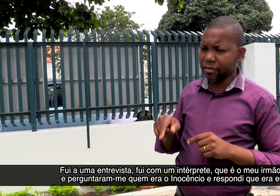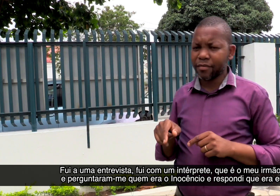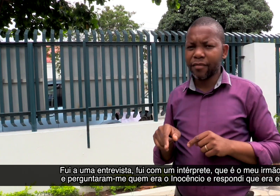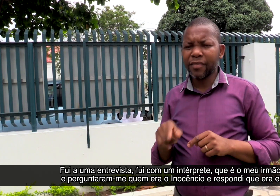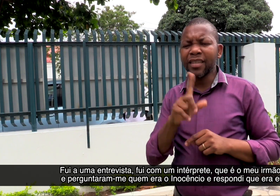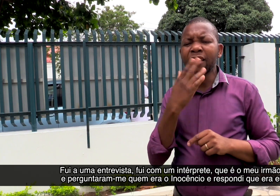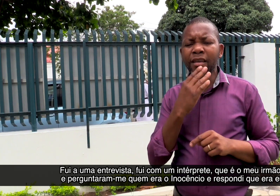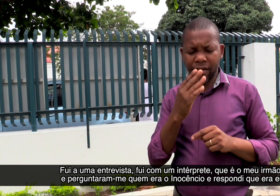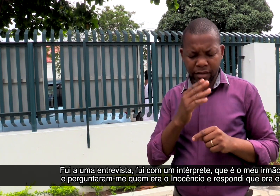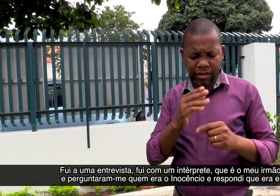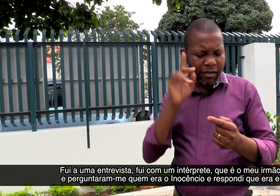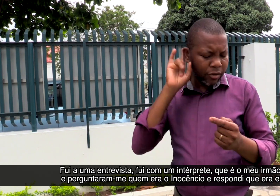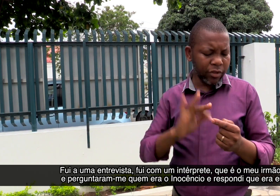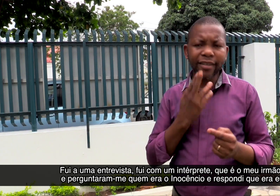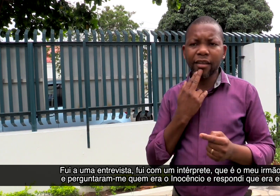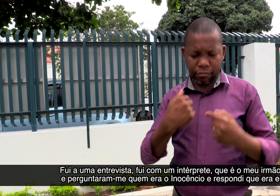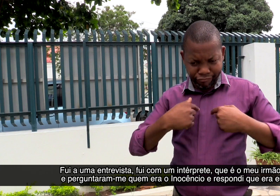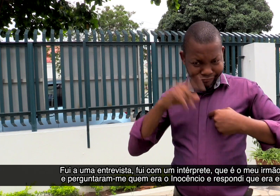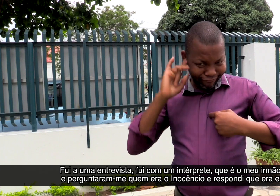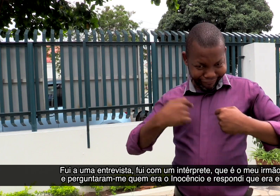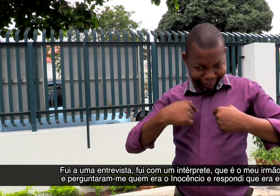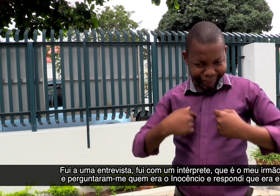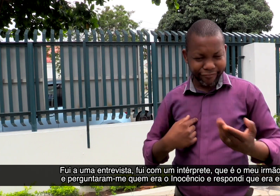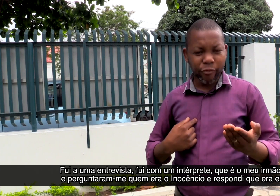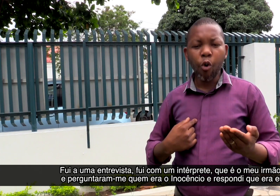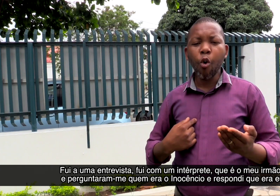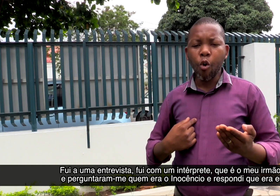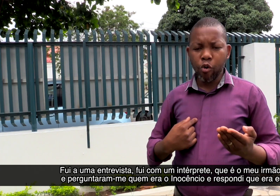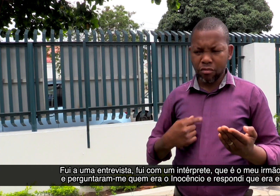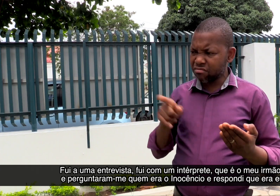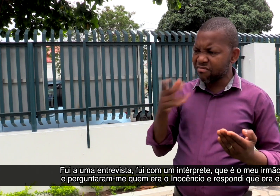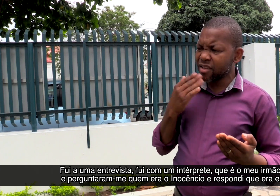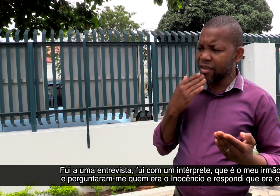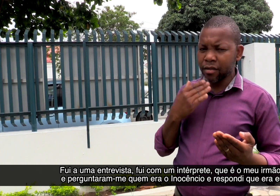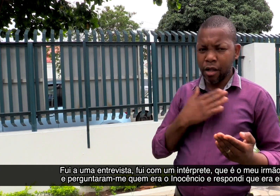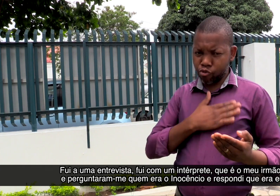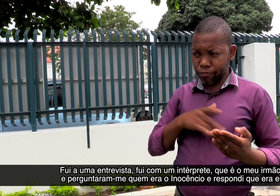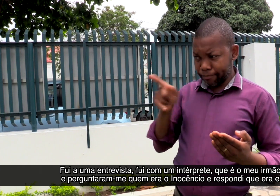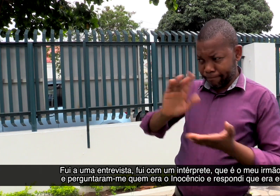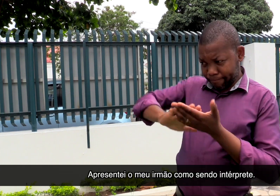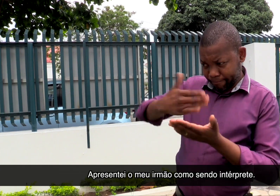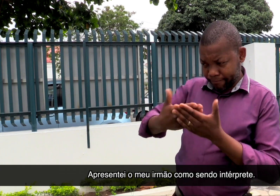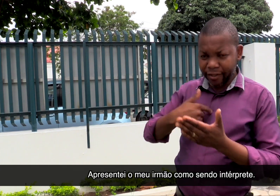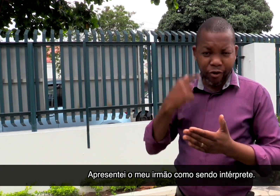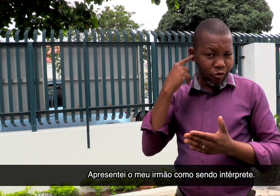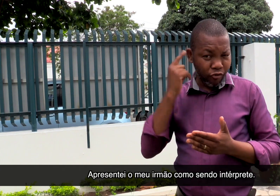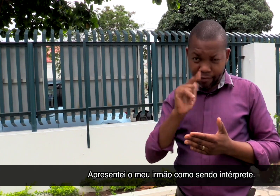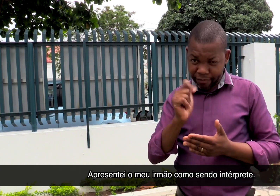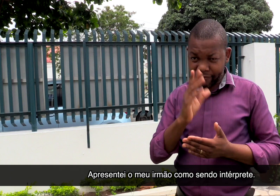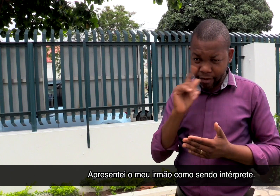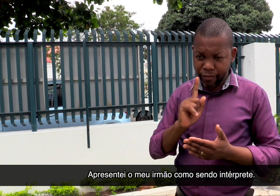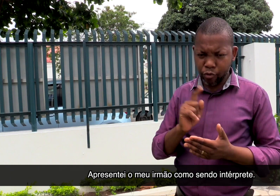interpretação. E lá perguntaram quem era Inocêncio e eu disse que o Inocêncio sou eu. Então eu